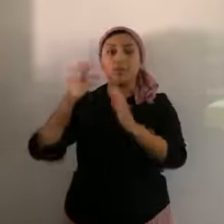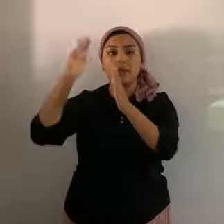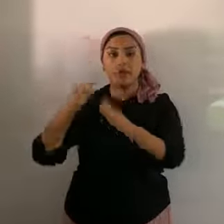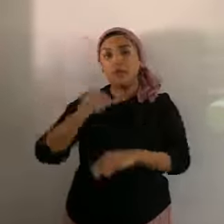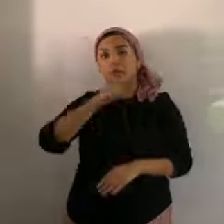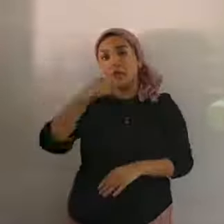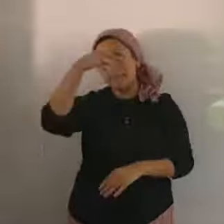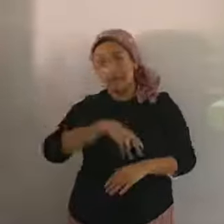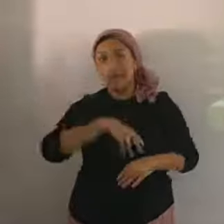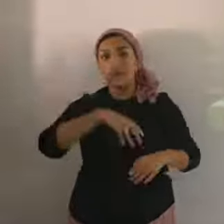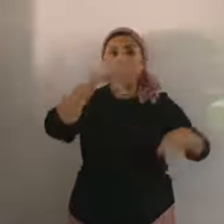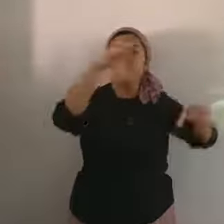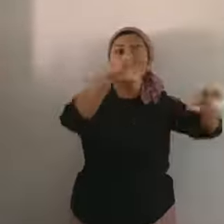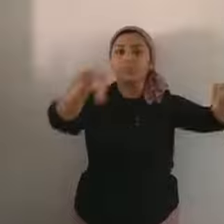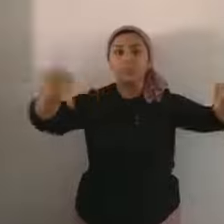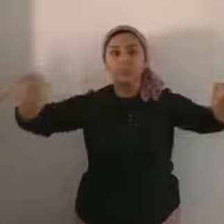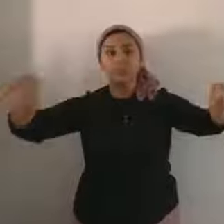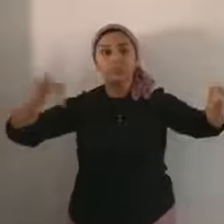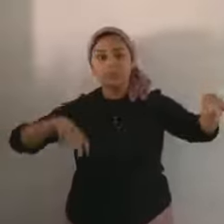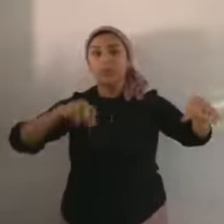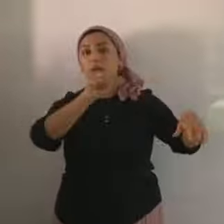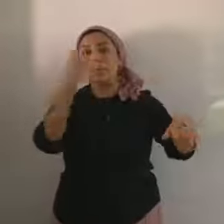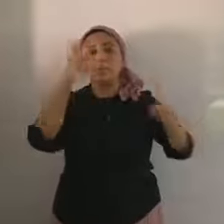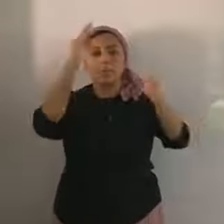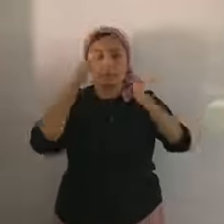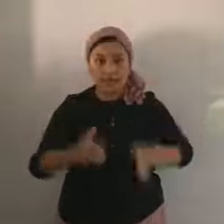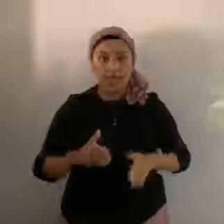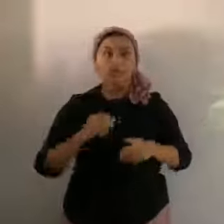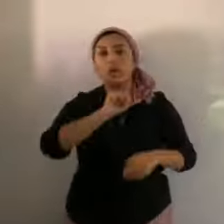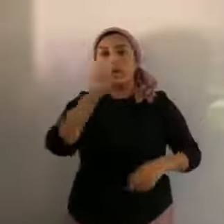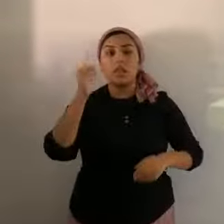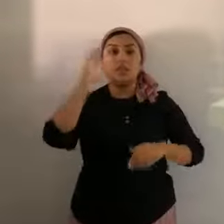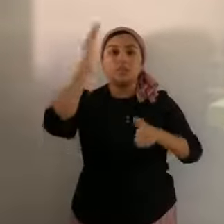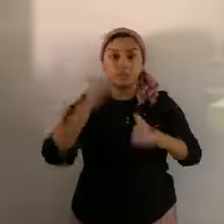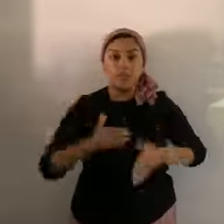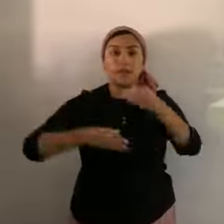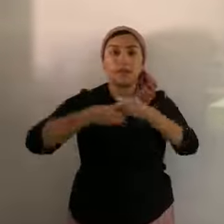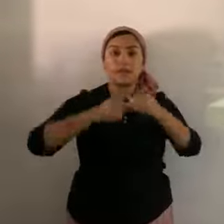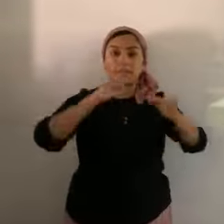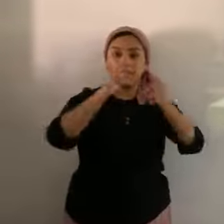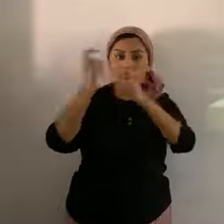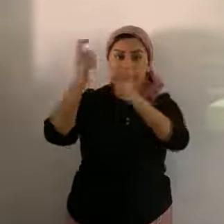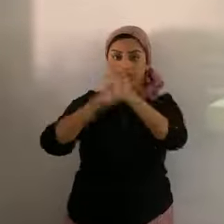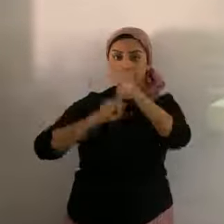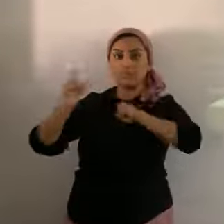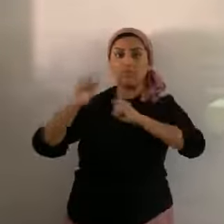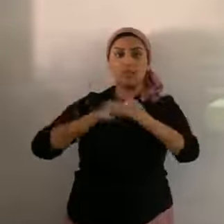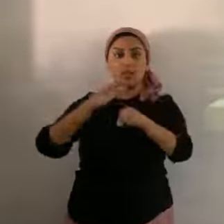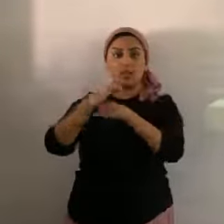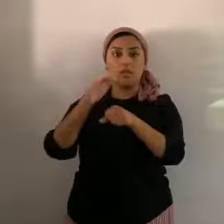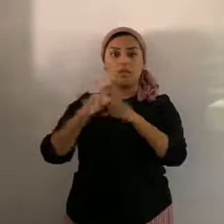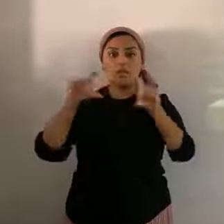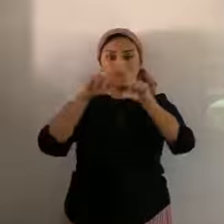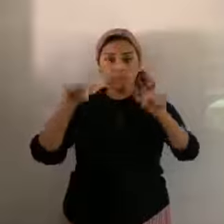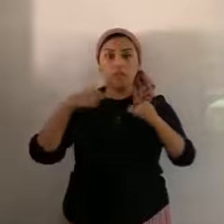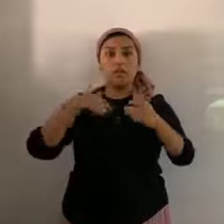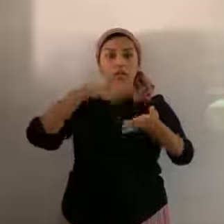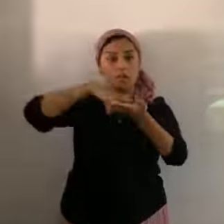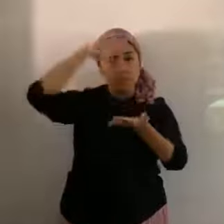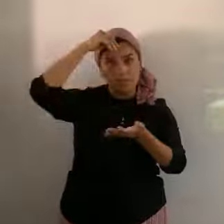varones, otros Roim, etcétera, otros pastores, otros ancianos. Nos ha dado suficiente material para